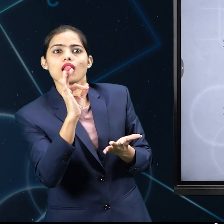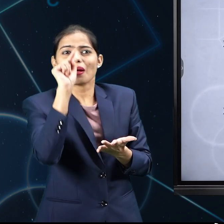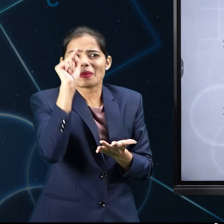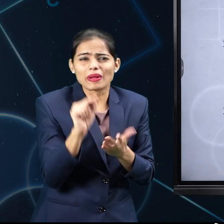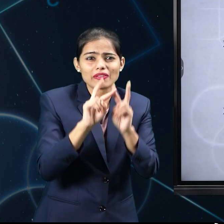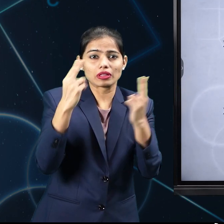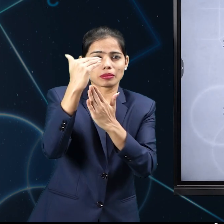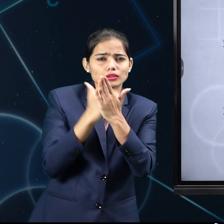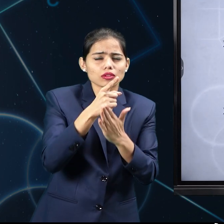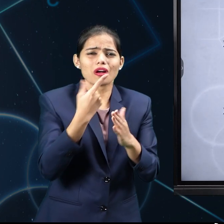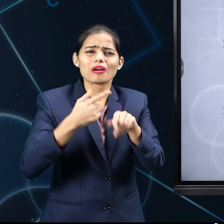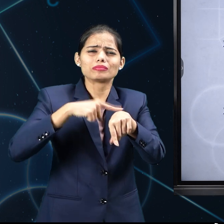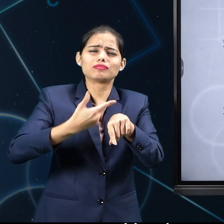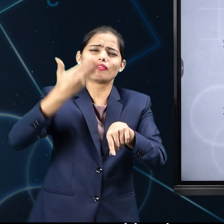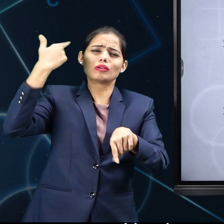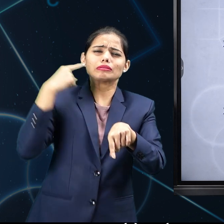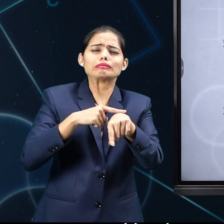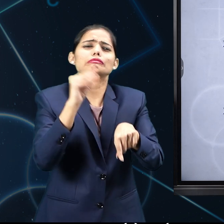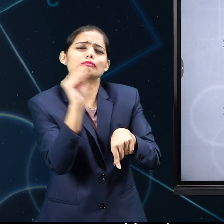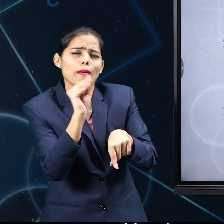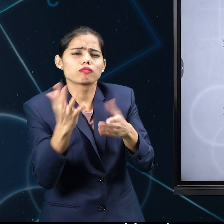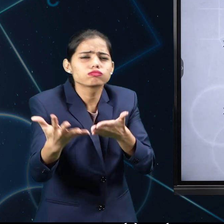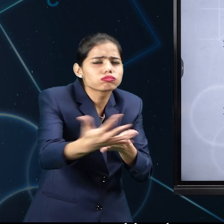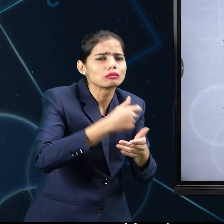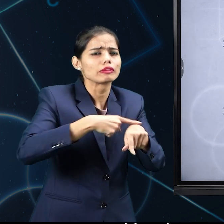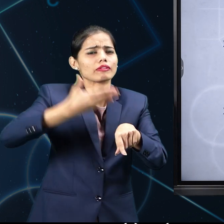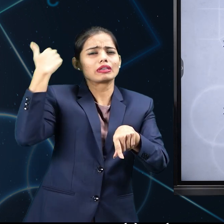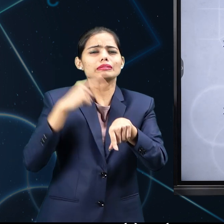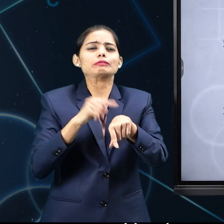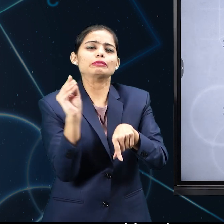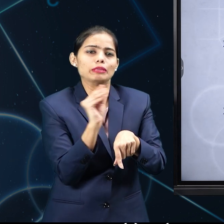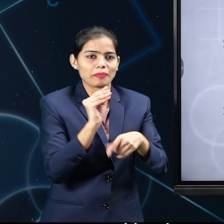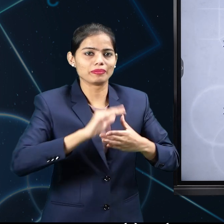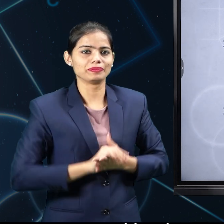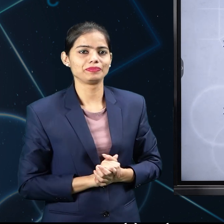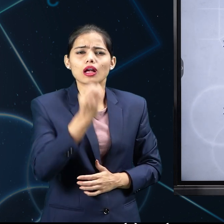प्रायोगिक संभवता गणनांचा सूत्र आहे PE = एखादी घटना